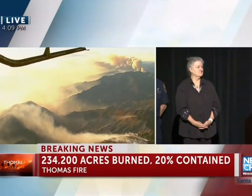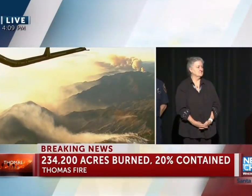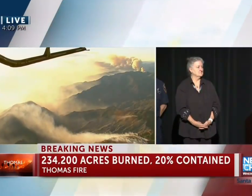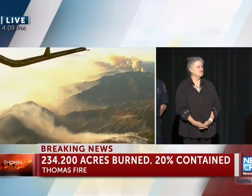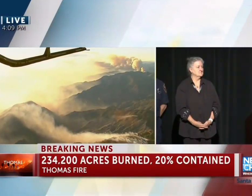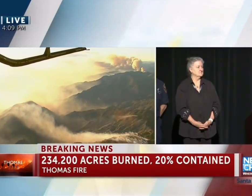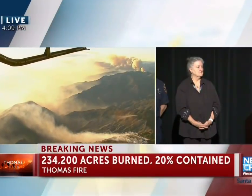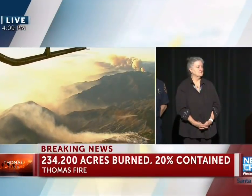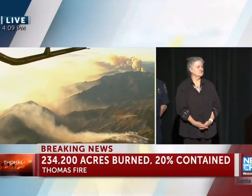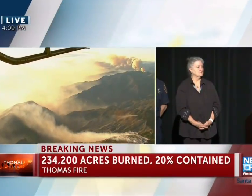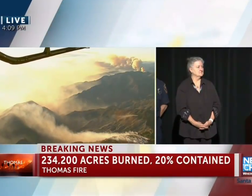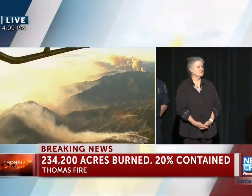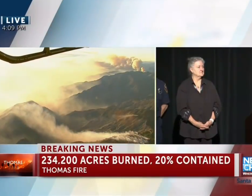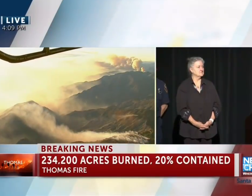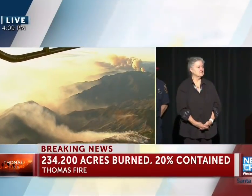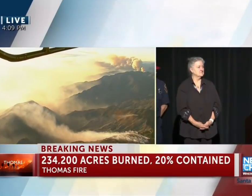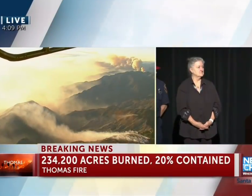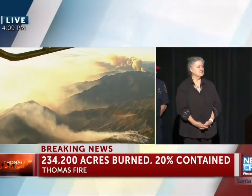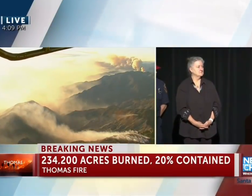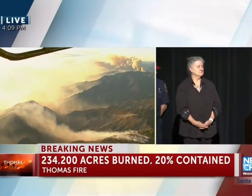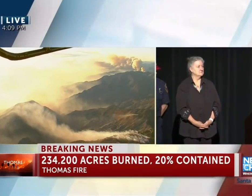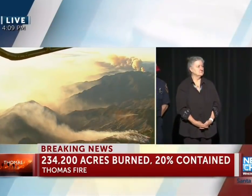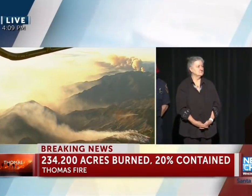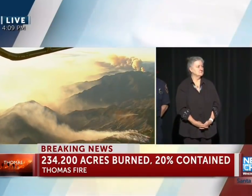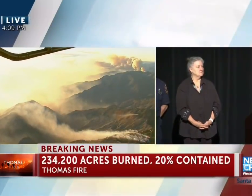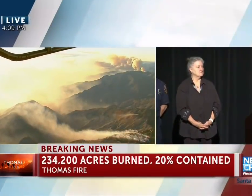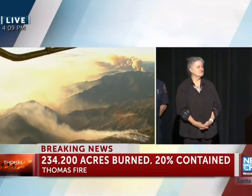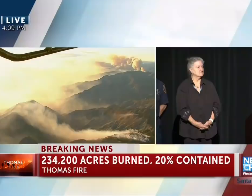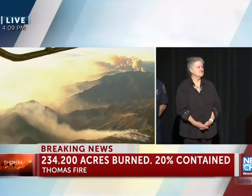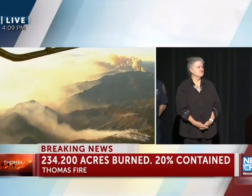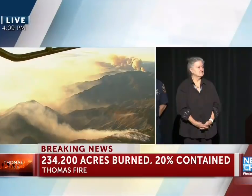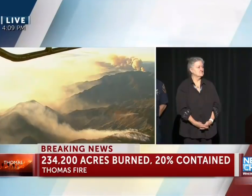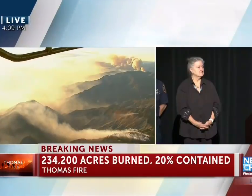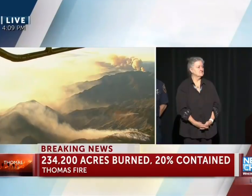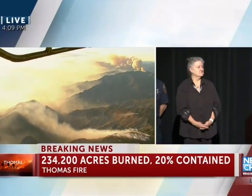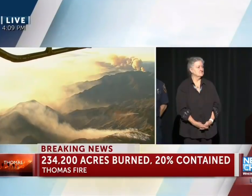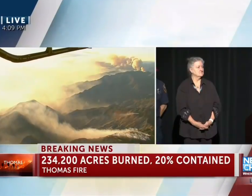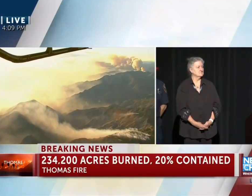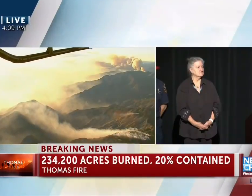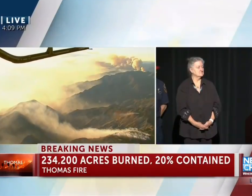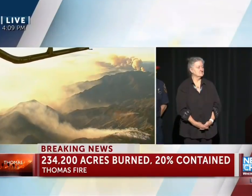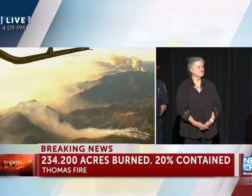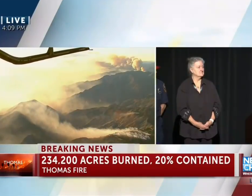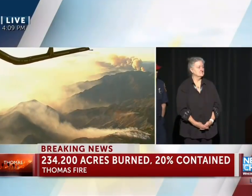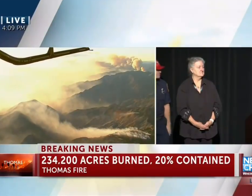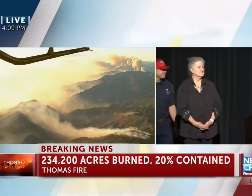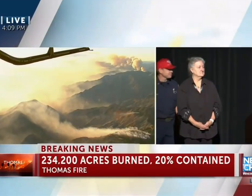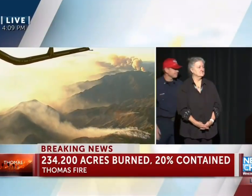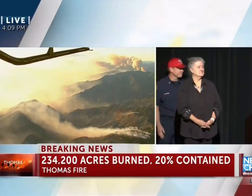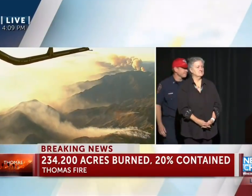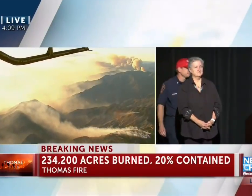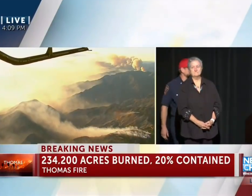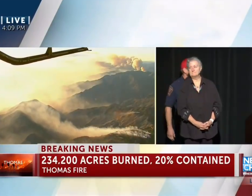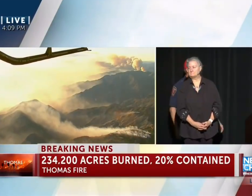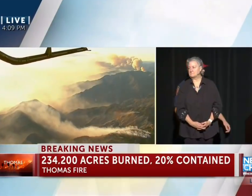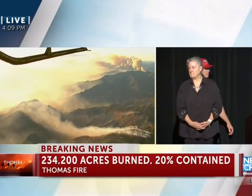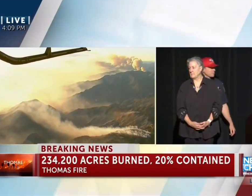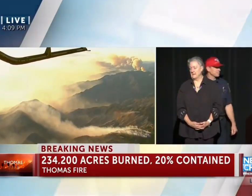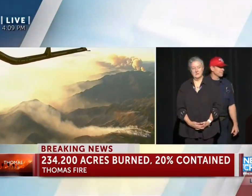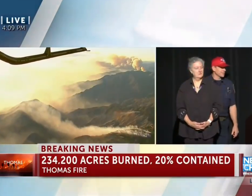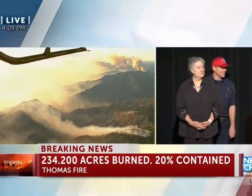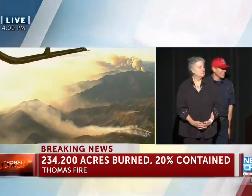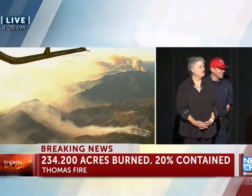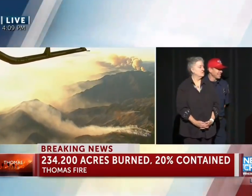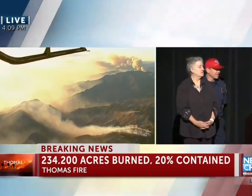cómo vamos y cómo vamos a combatirlo y cómo nos vamos a permanecer saludables durante la ocasión. Gracias.